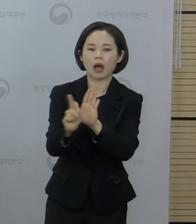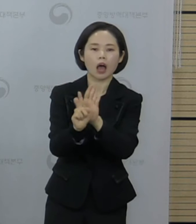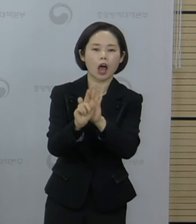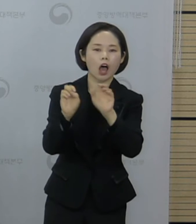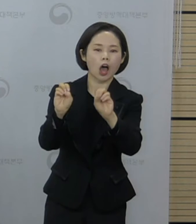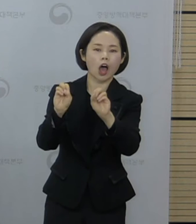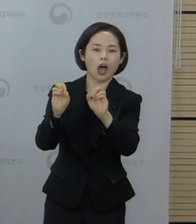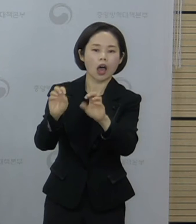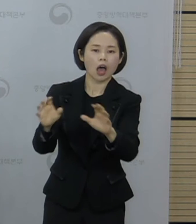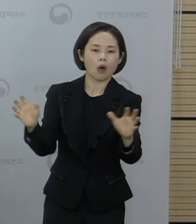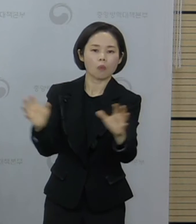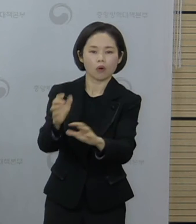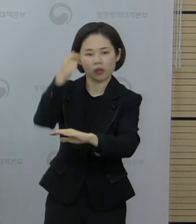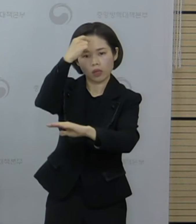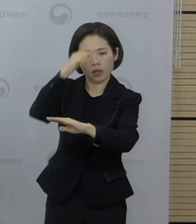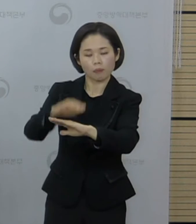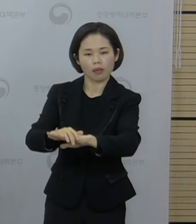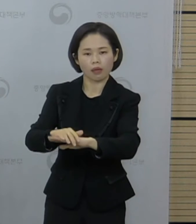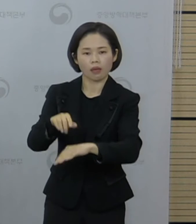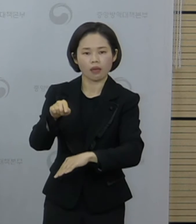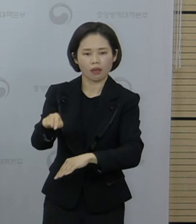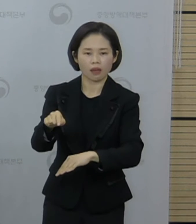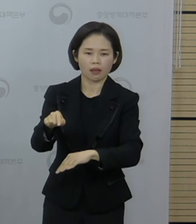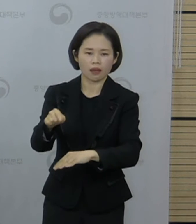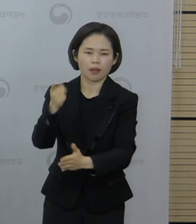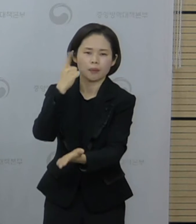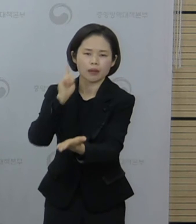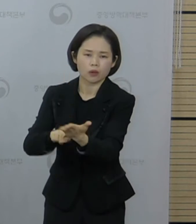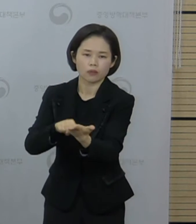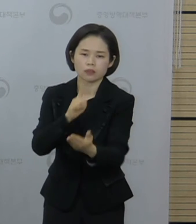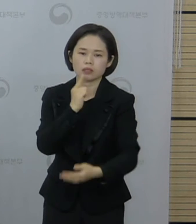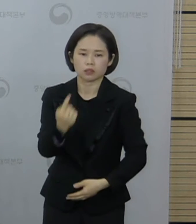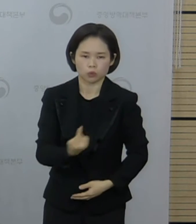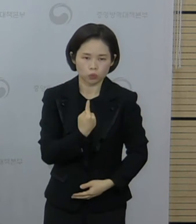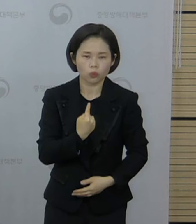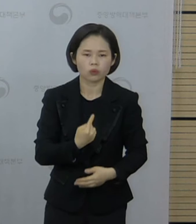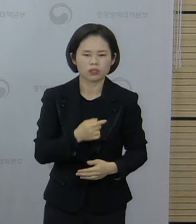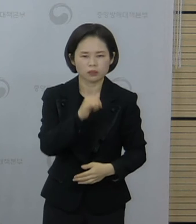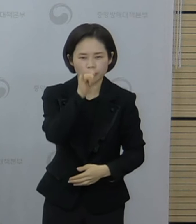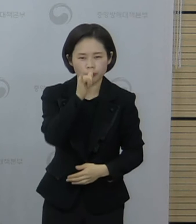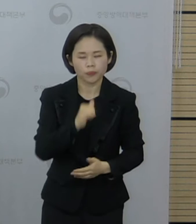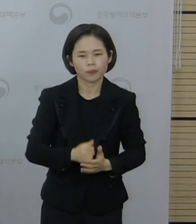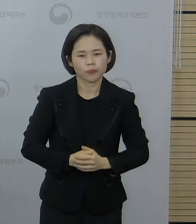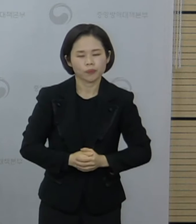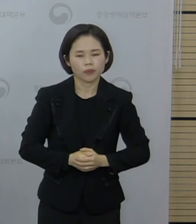사실상 대면 예배를 한 사례 등이 신고 되었습니다